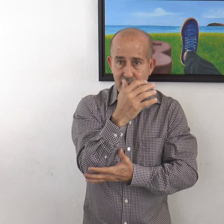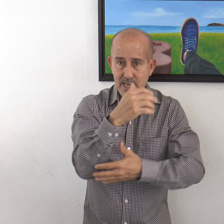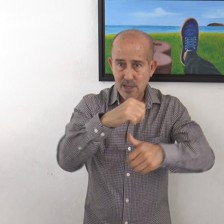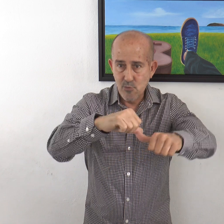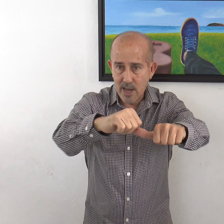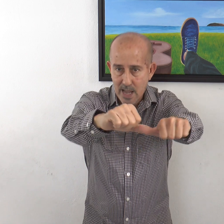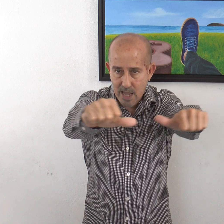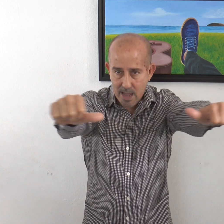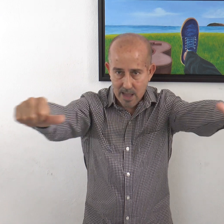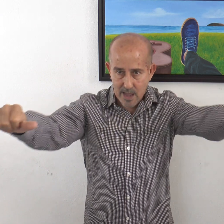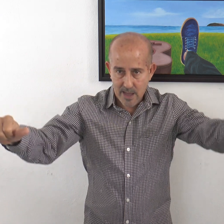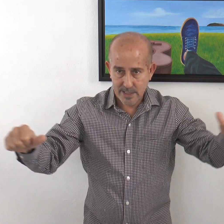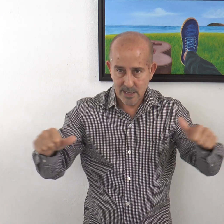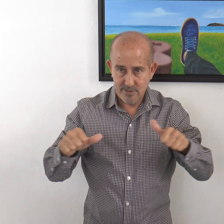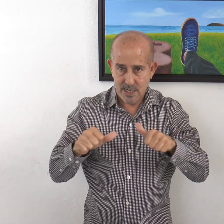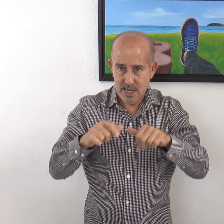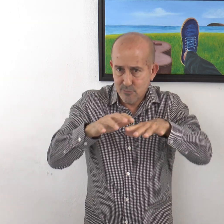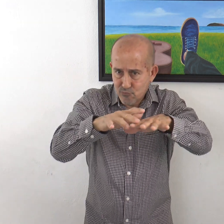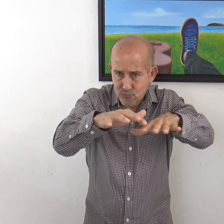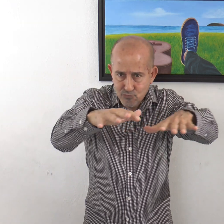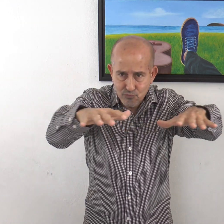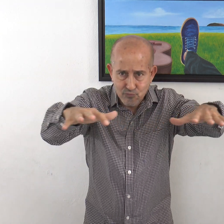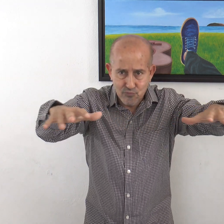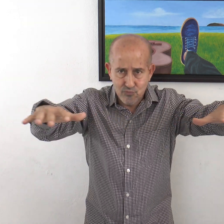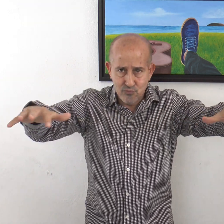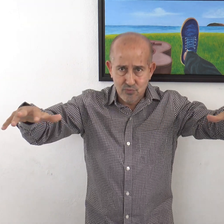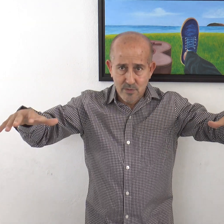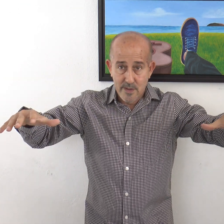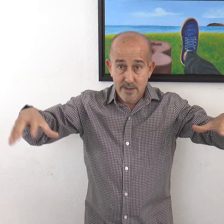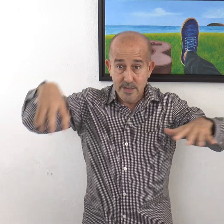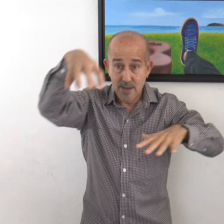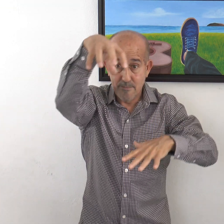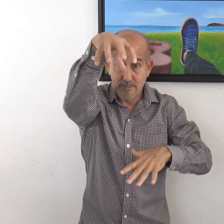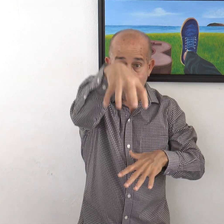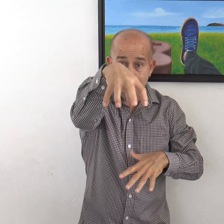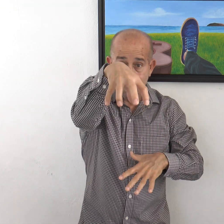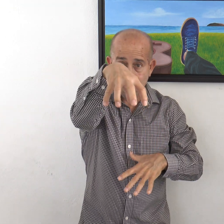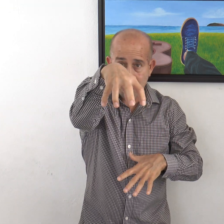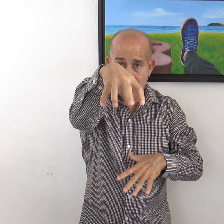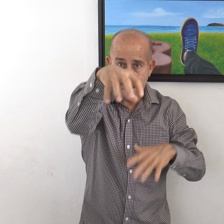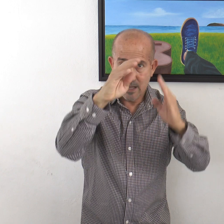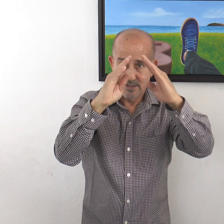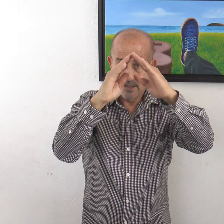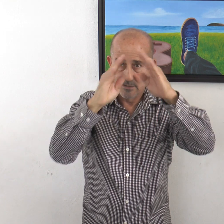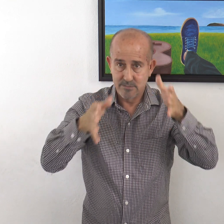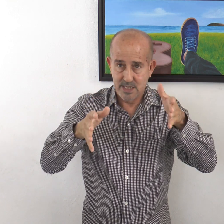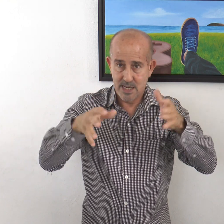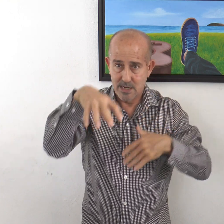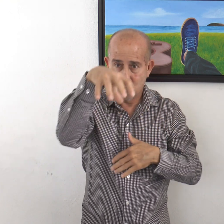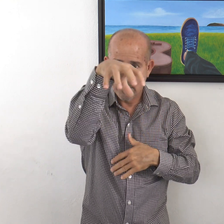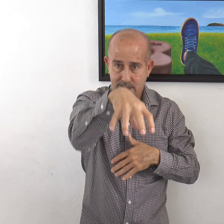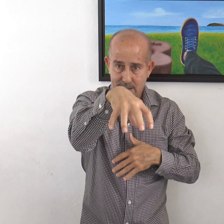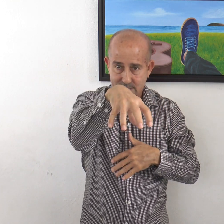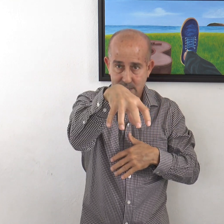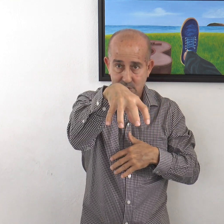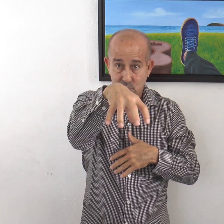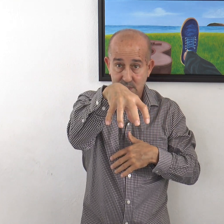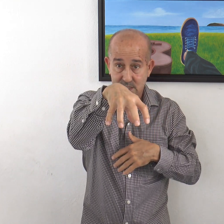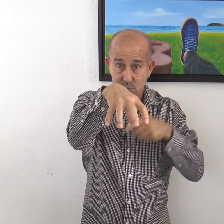que hay un área, ¿verdad?, y en medio está la casa, ¿verdad? Hago casa y estoy diciendo